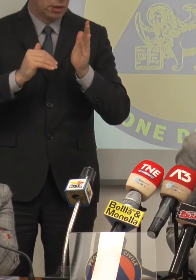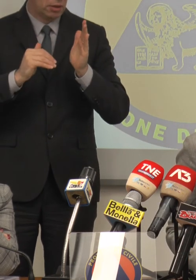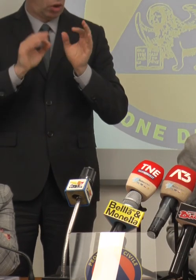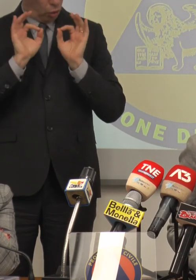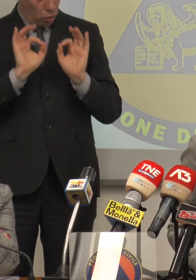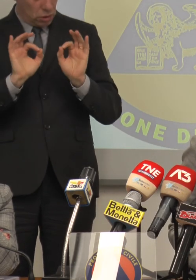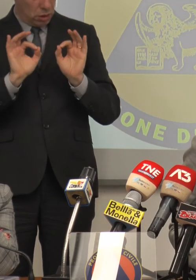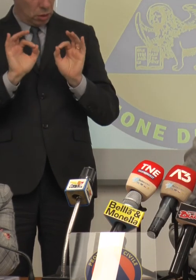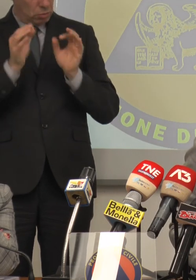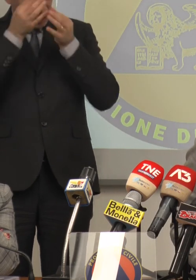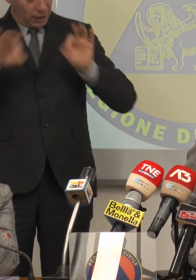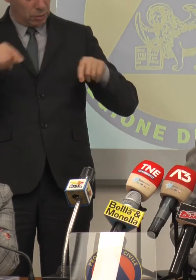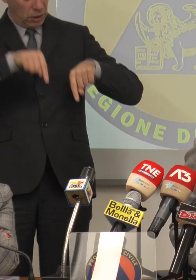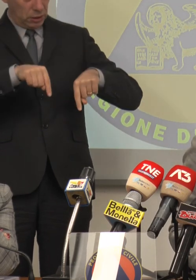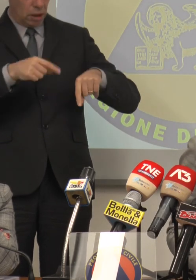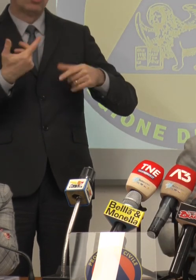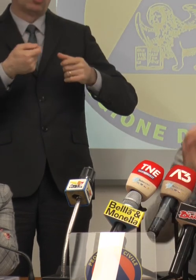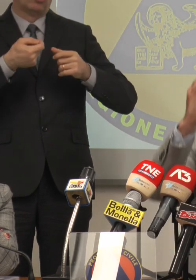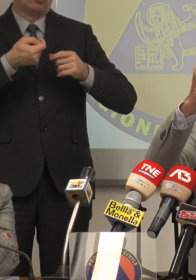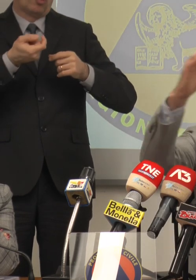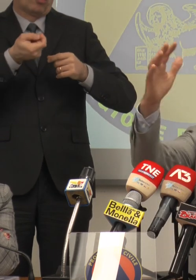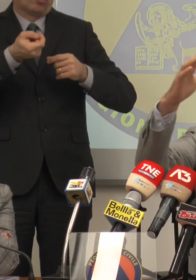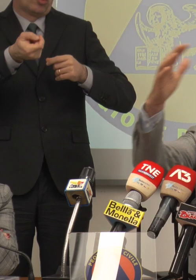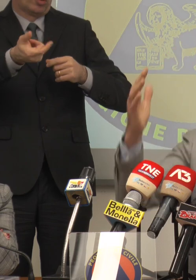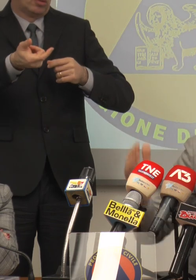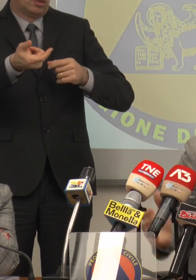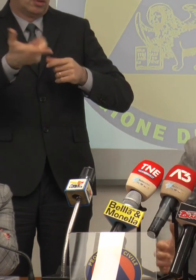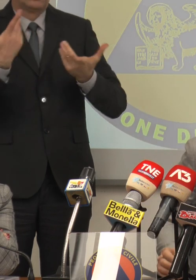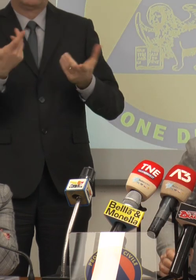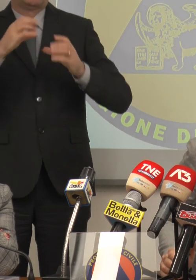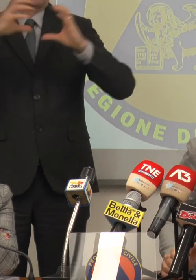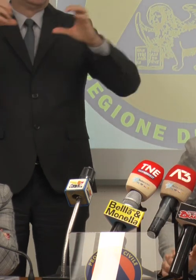perché poi anche le imprese che soffrono ci chiedono dateci meno un minimo di prospettiva.